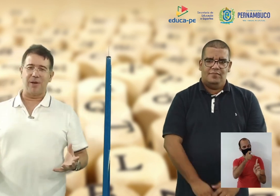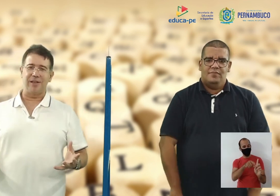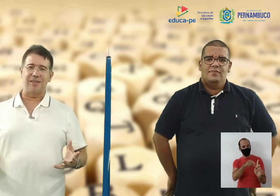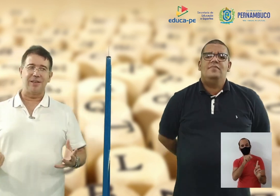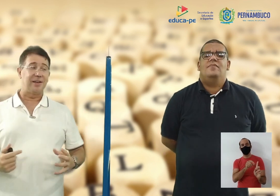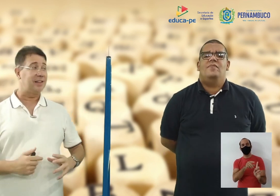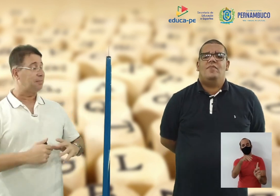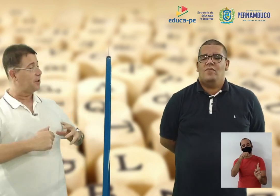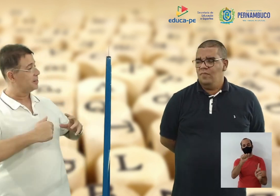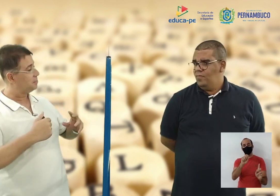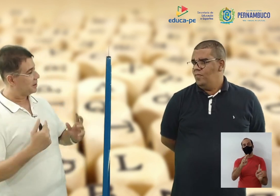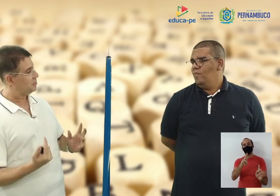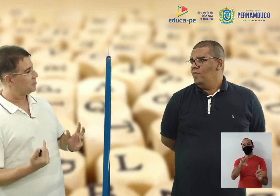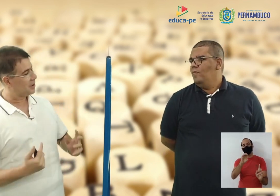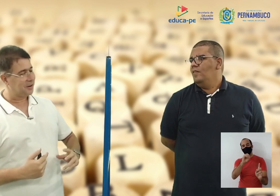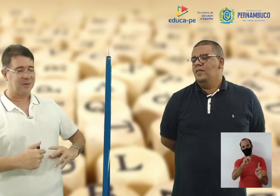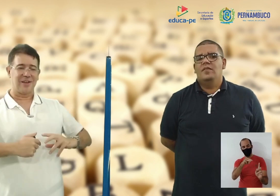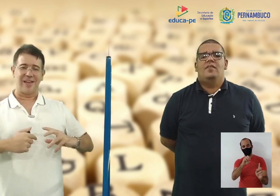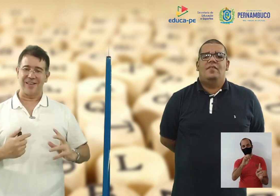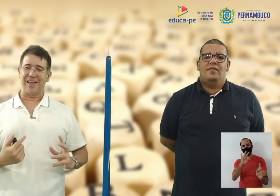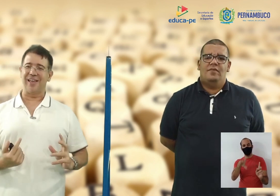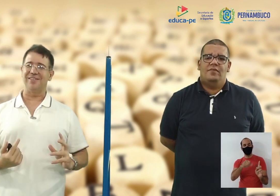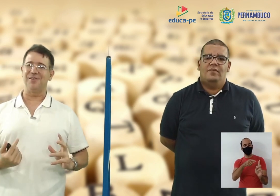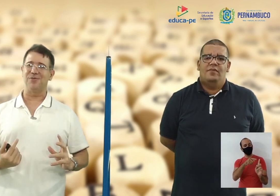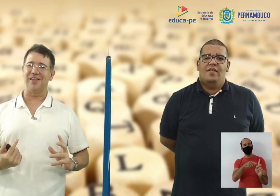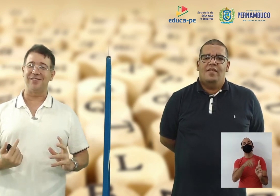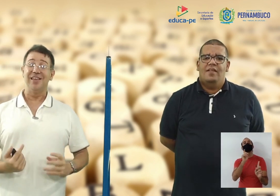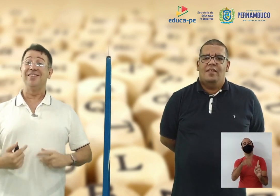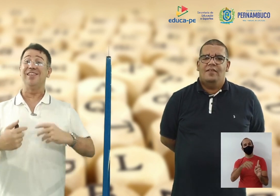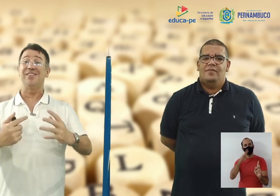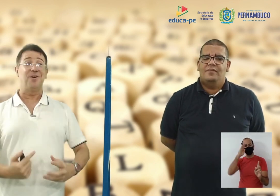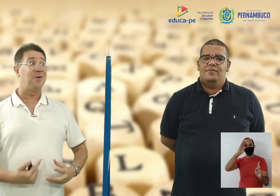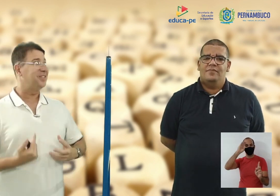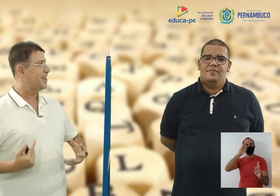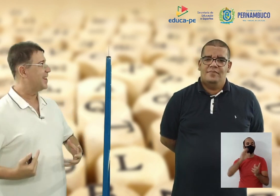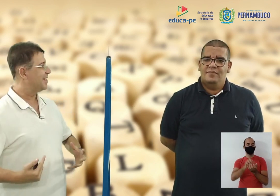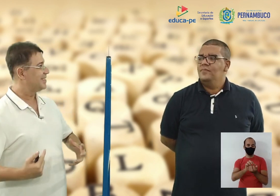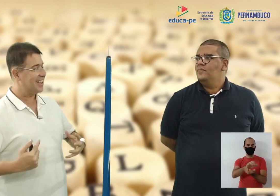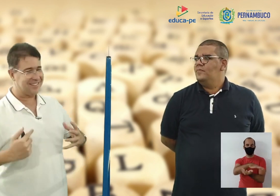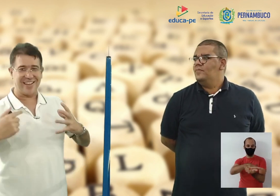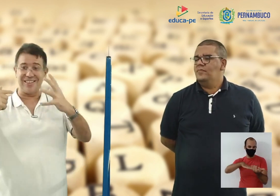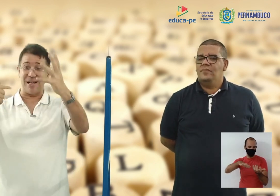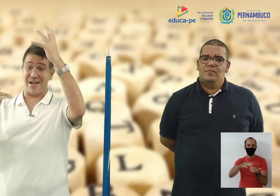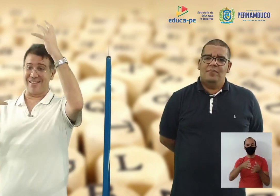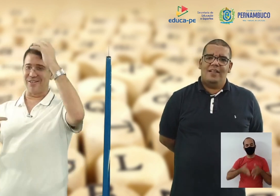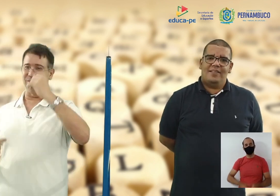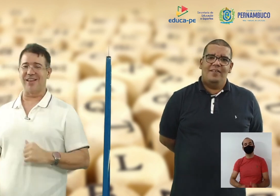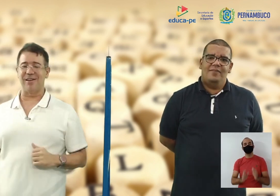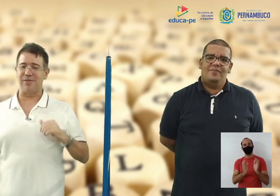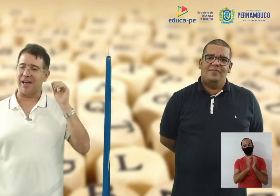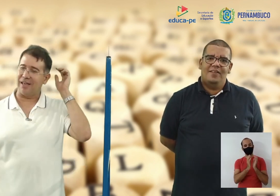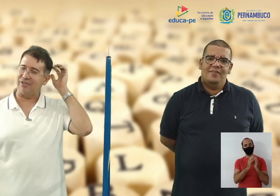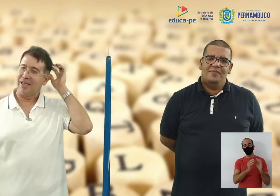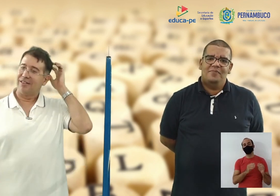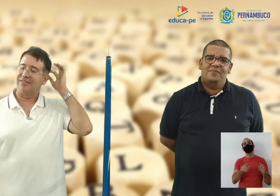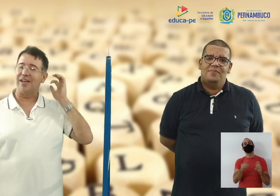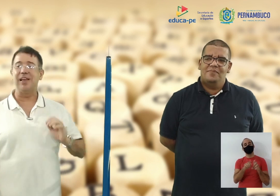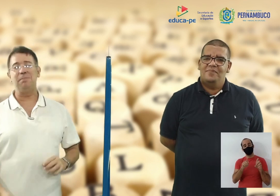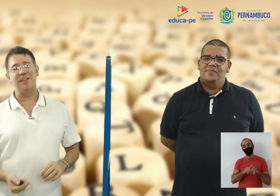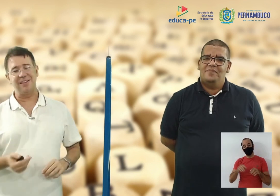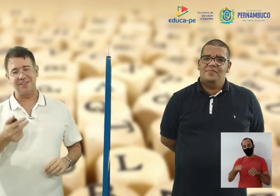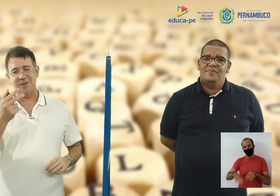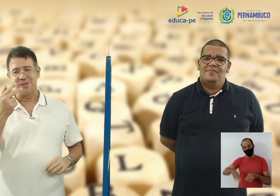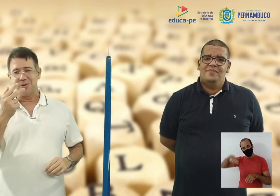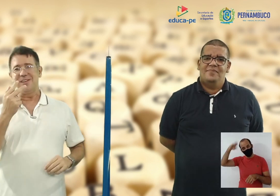grande poeta pernambucano, recifense, de teor, de caráter de Nazaré da Mata dos Canaviais, certo?